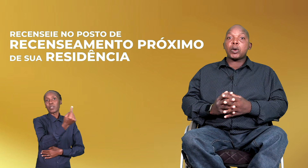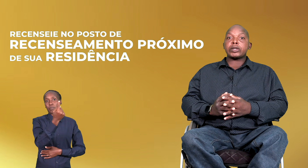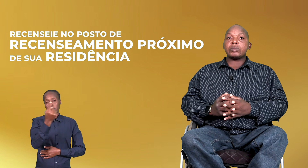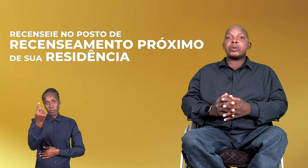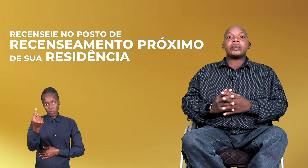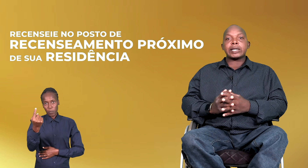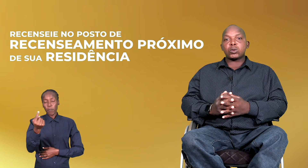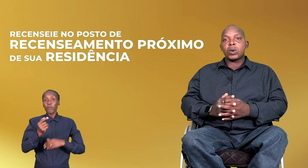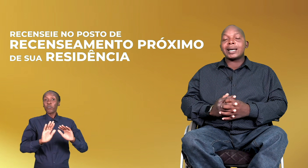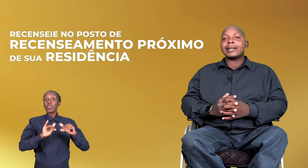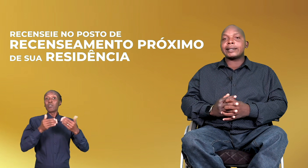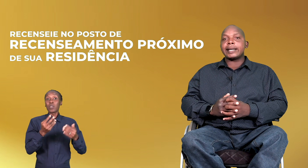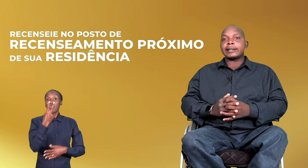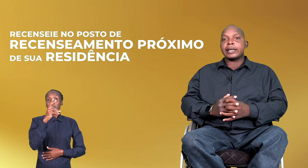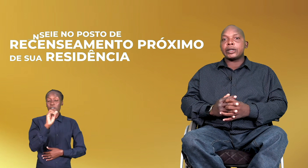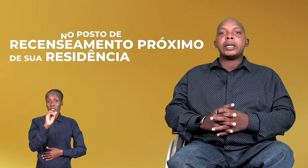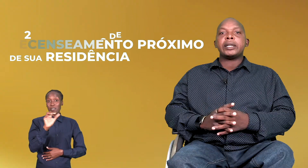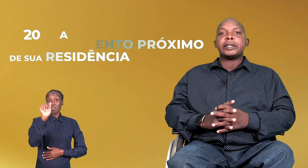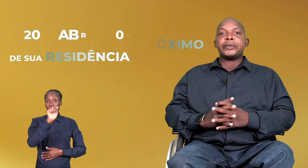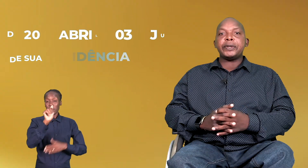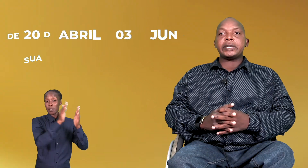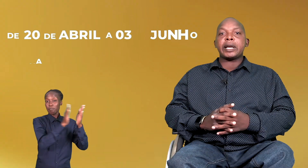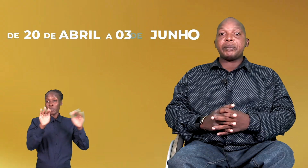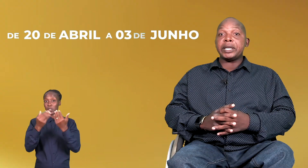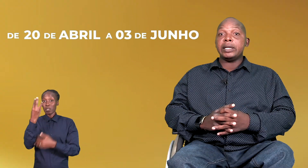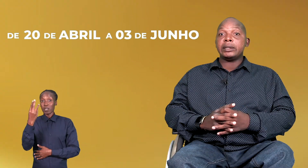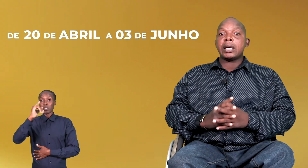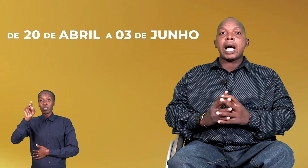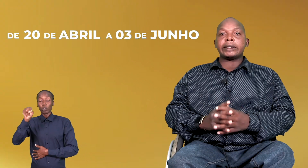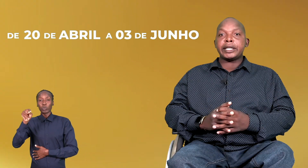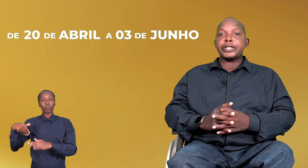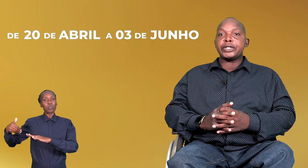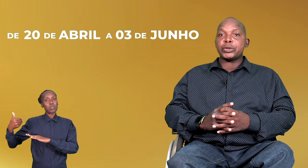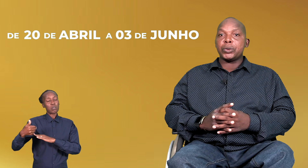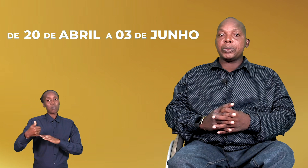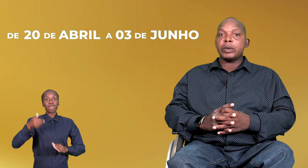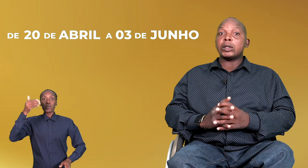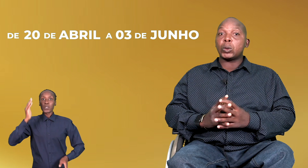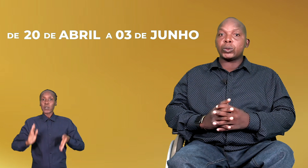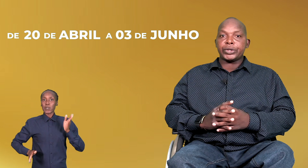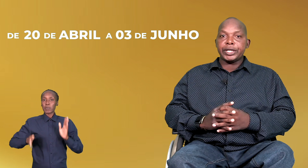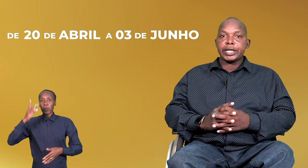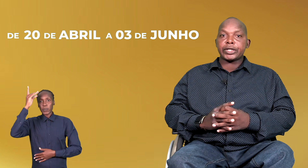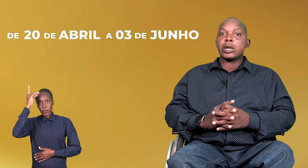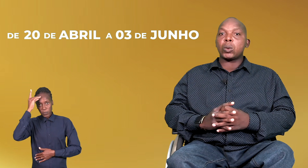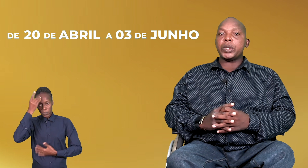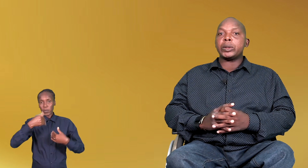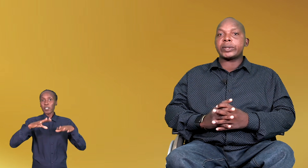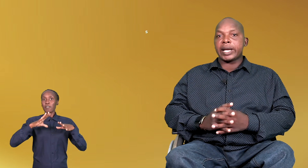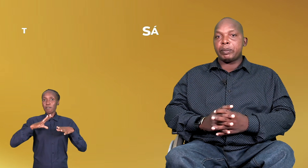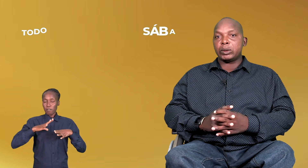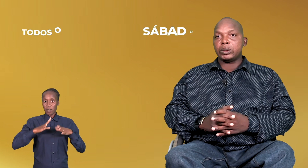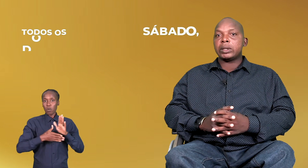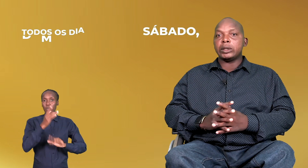recenseamento próximo da sua residência. De 20 de abril a 3 de junho, todos os dias,